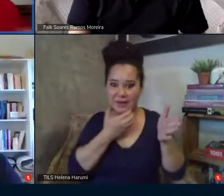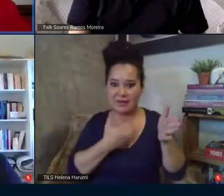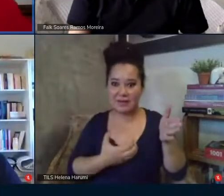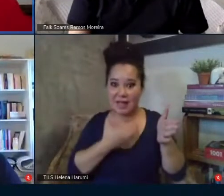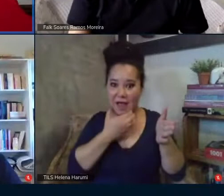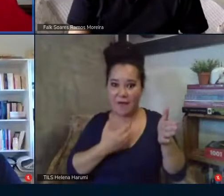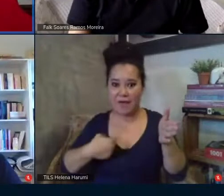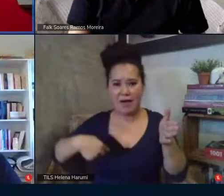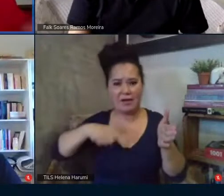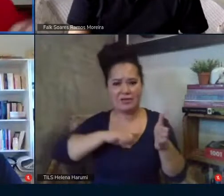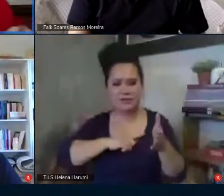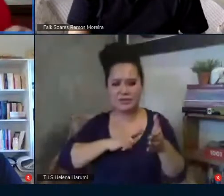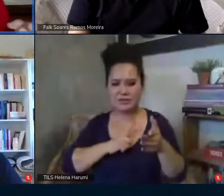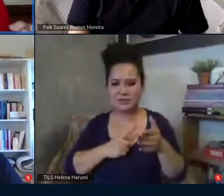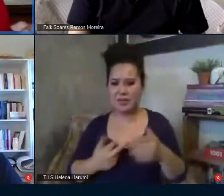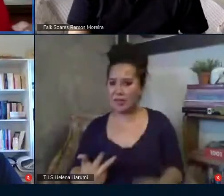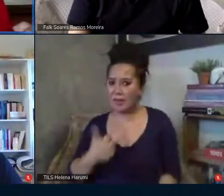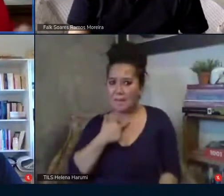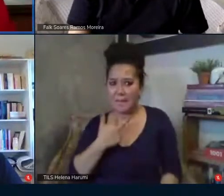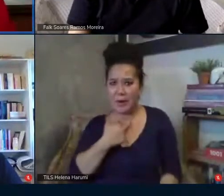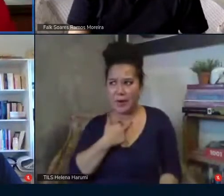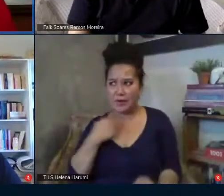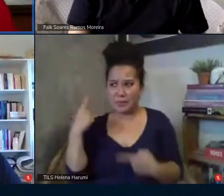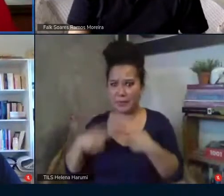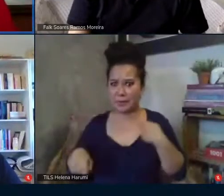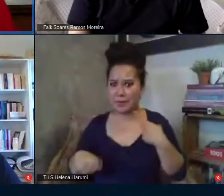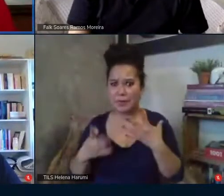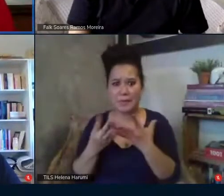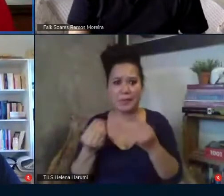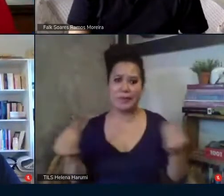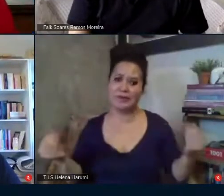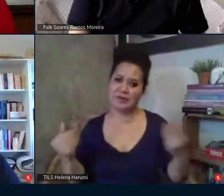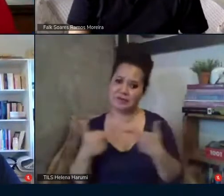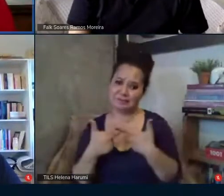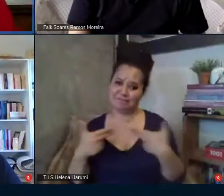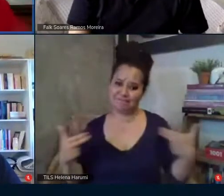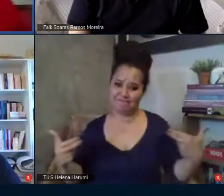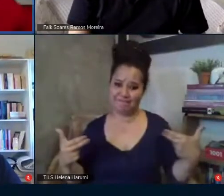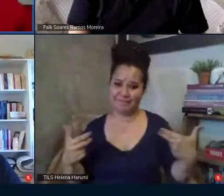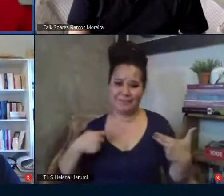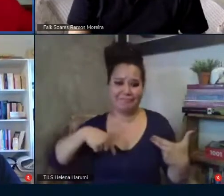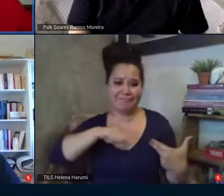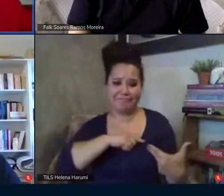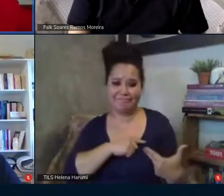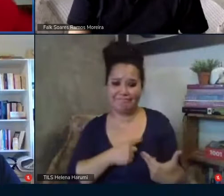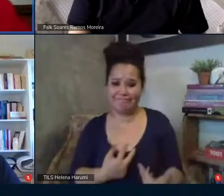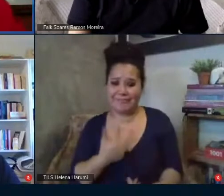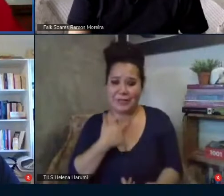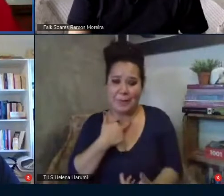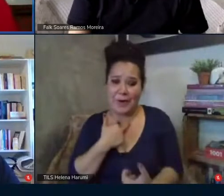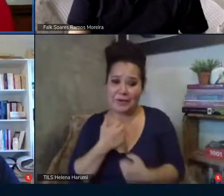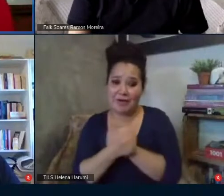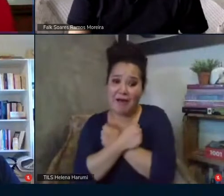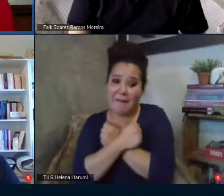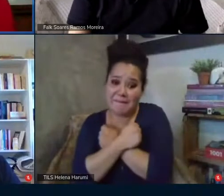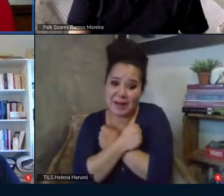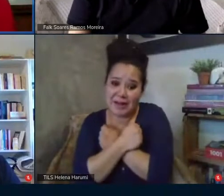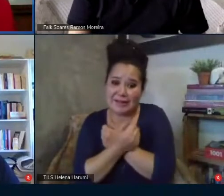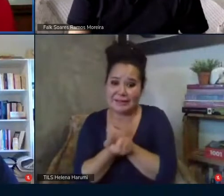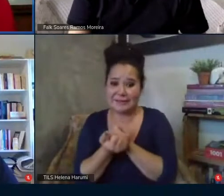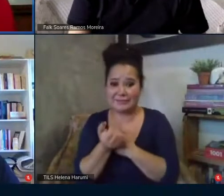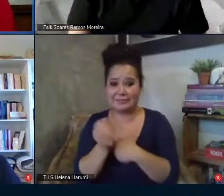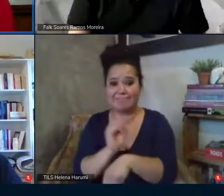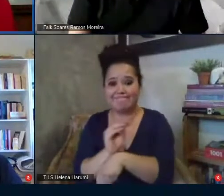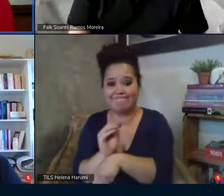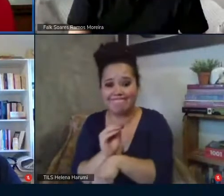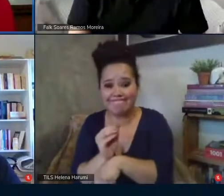Nos proíbe do afeto direto, pessoal. De abraçarmos as pessoas que